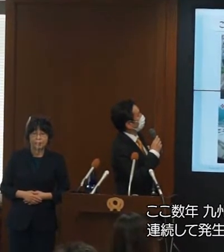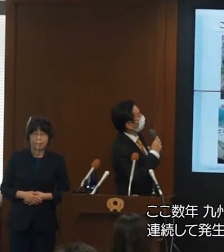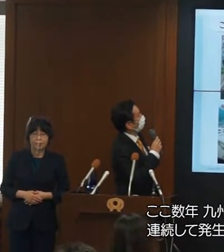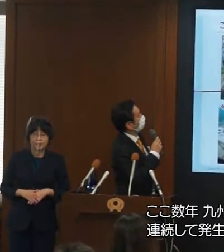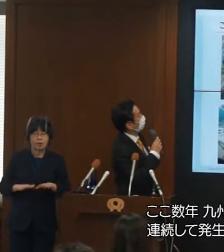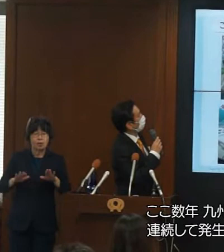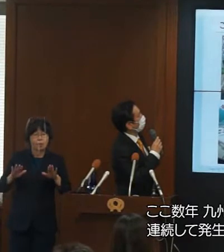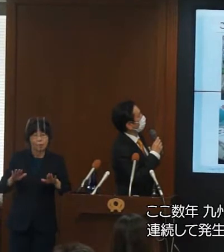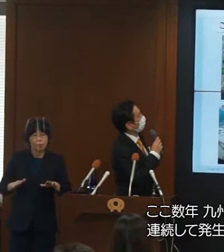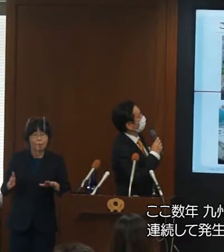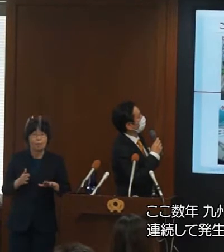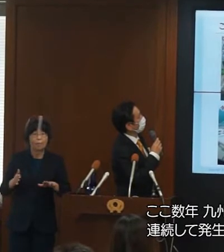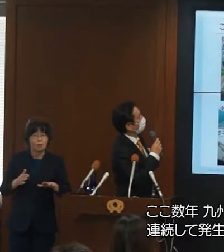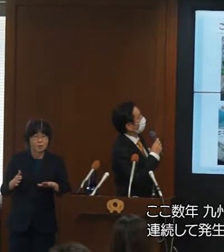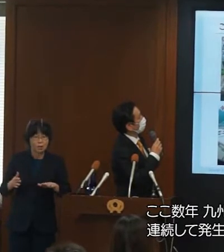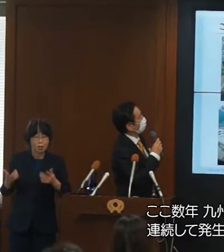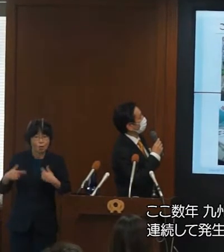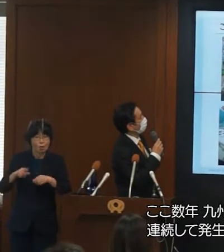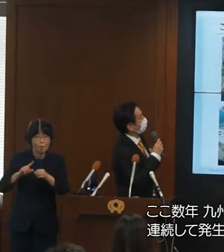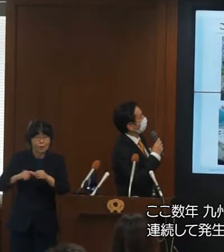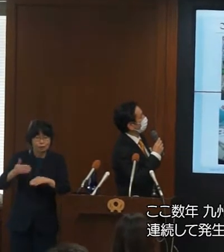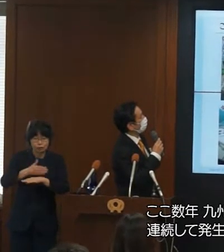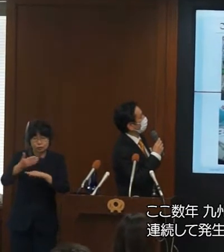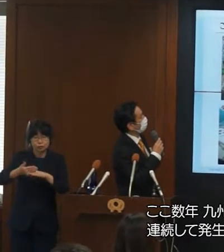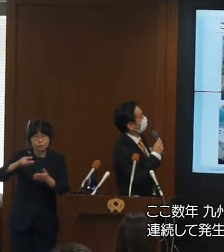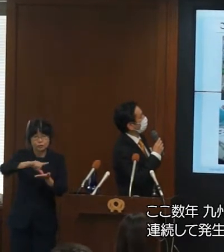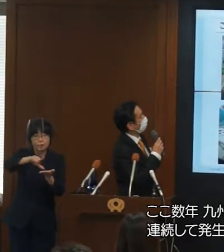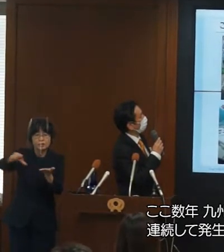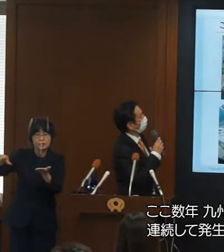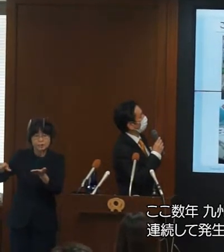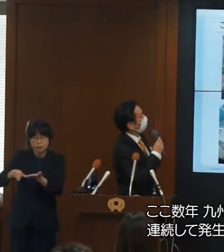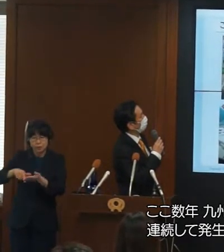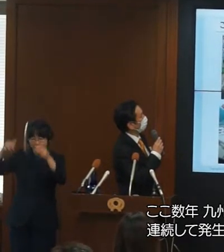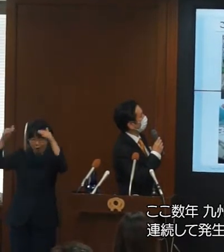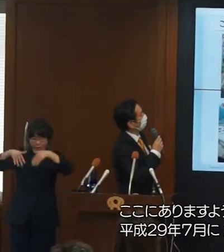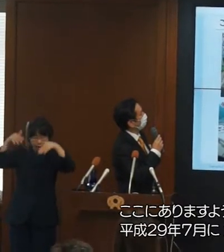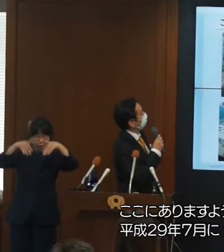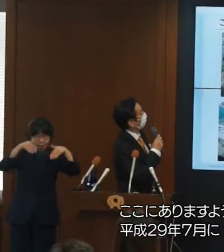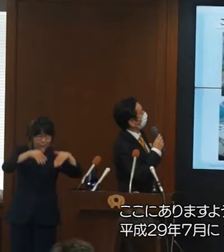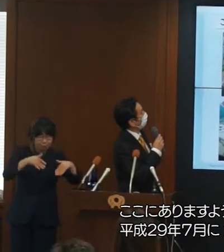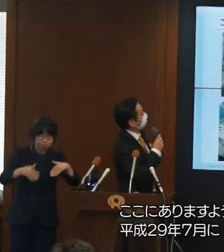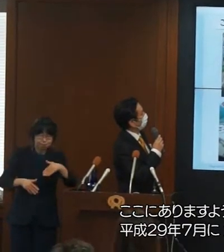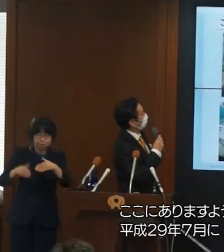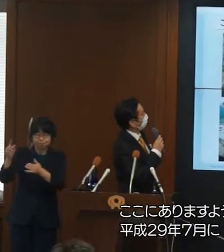ここ数年九州では豪雨災害が連続して発生しております。